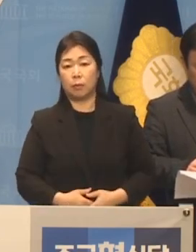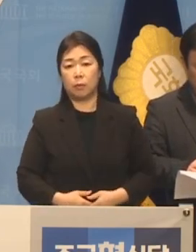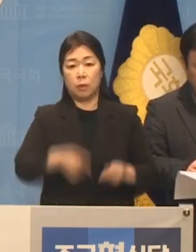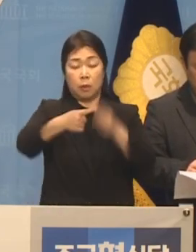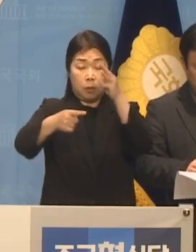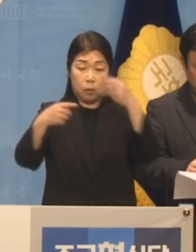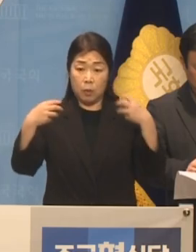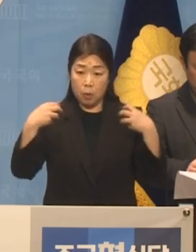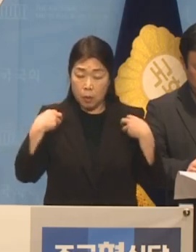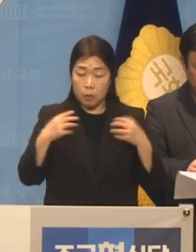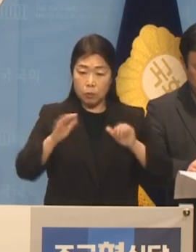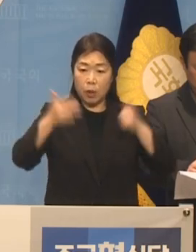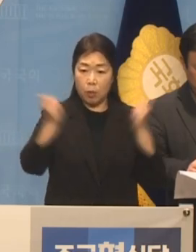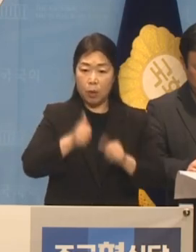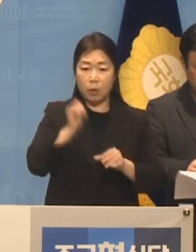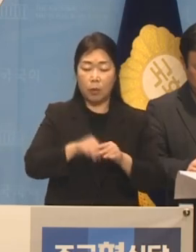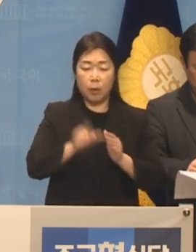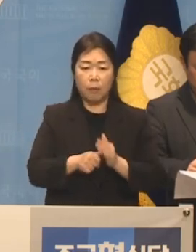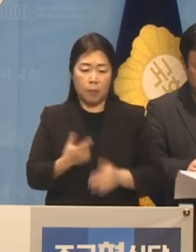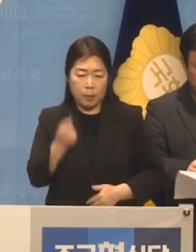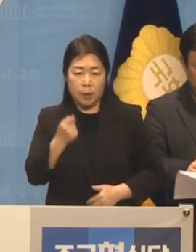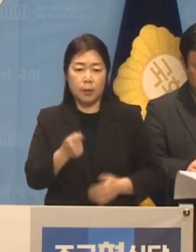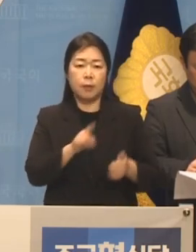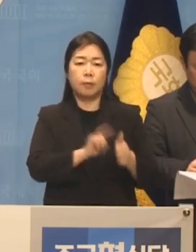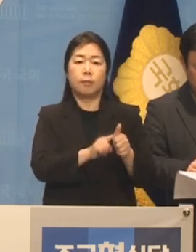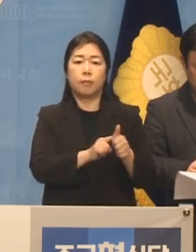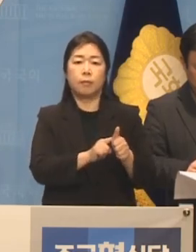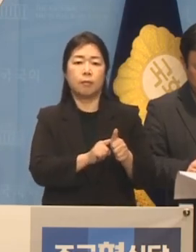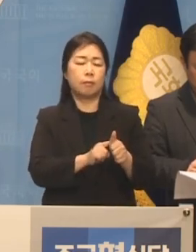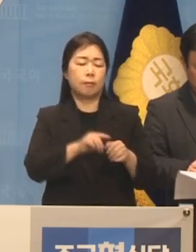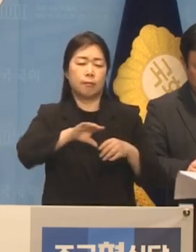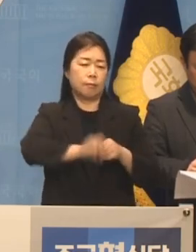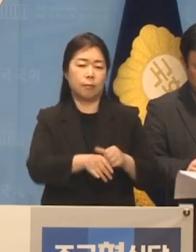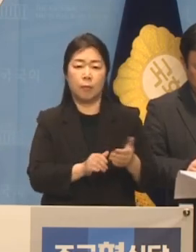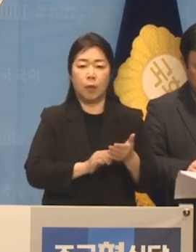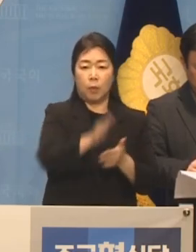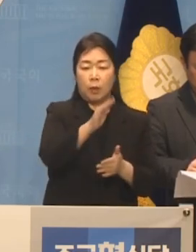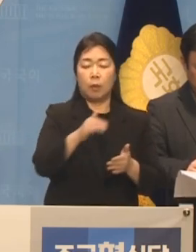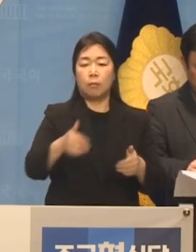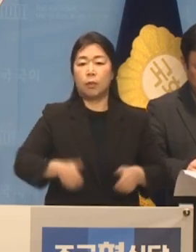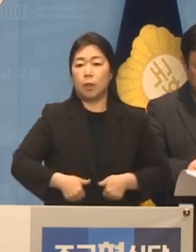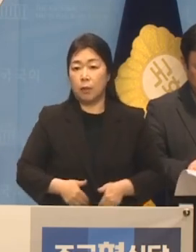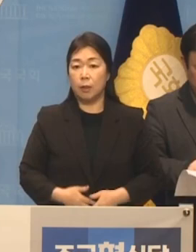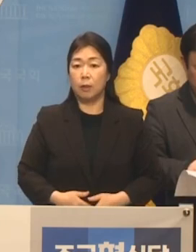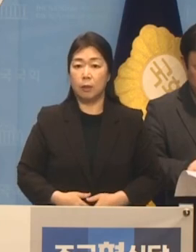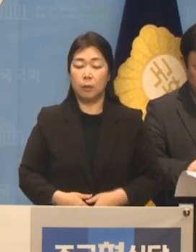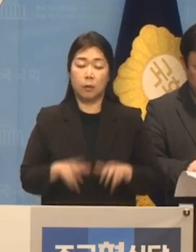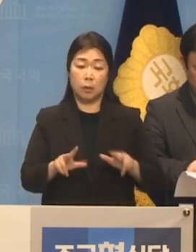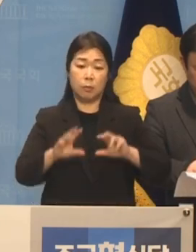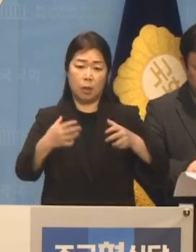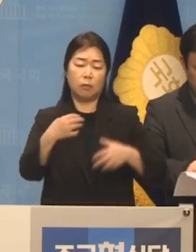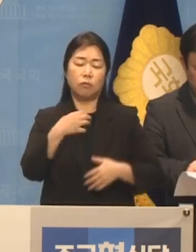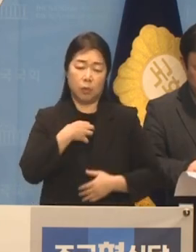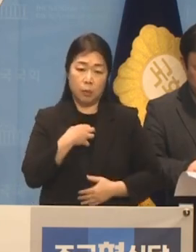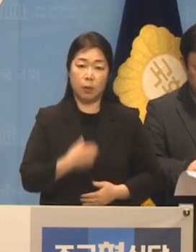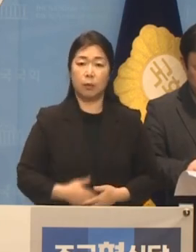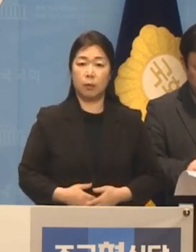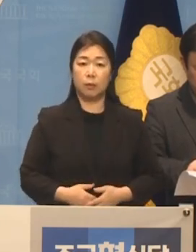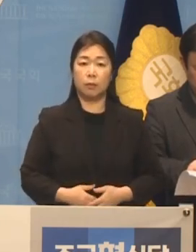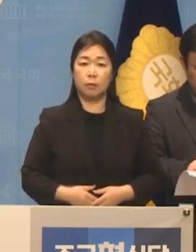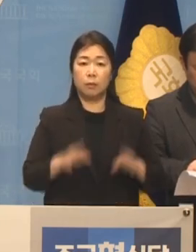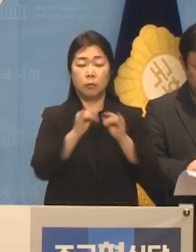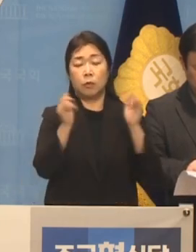총선 이후 하루라도 빨리 종식시켜야 합니다. 나라가 위험합니다. 마찬가지로 주거 및 부동산 문제를